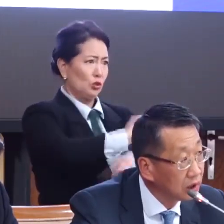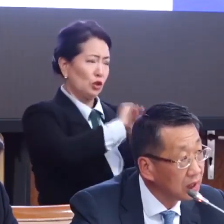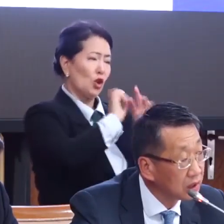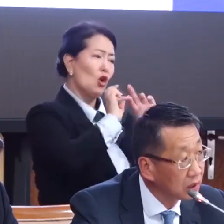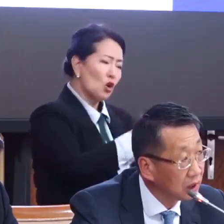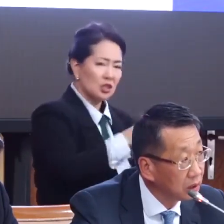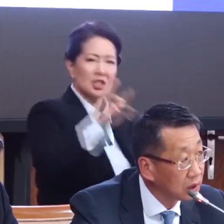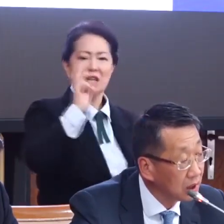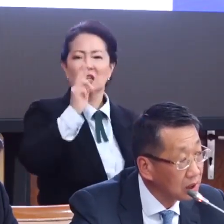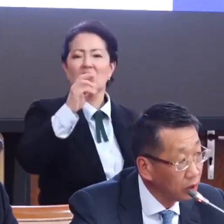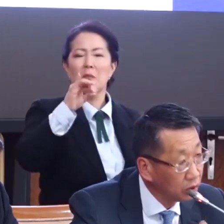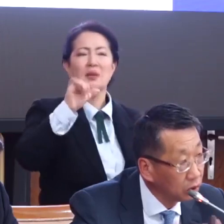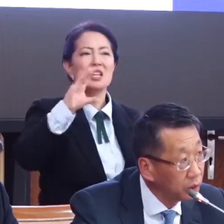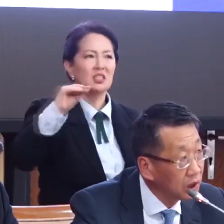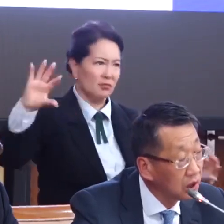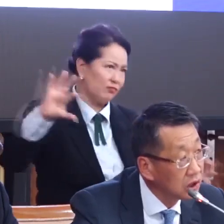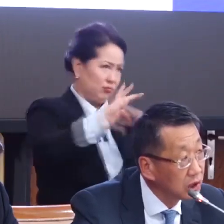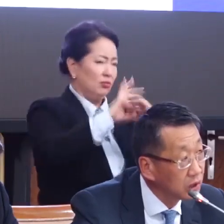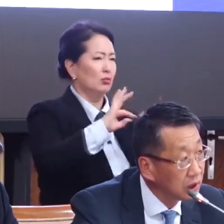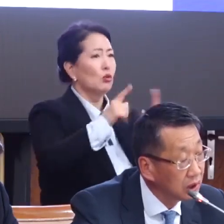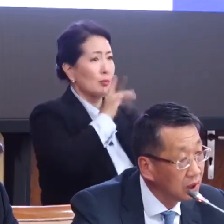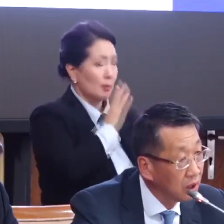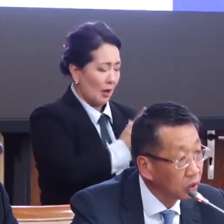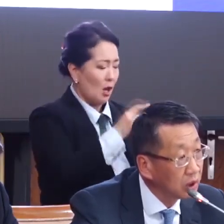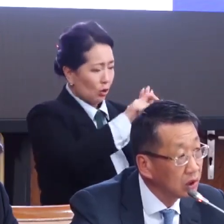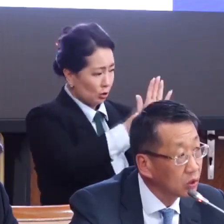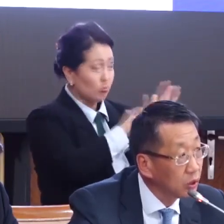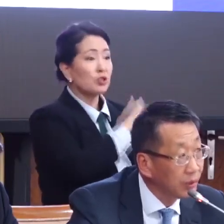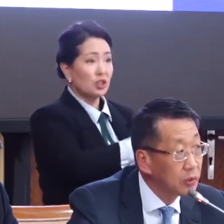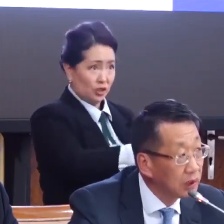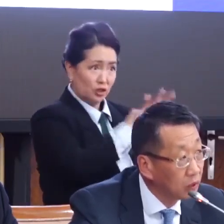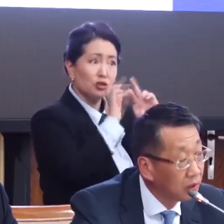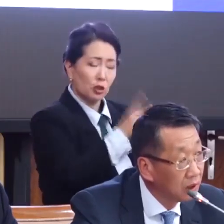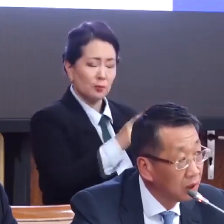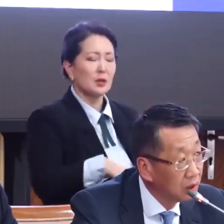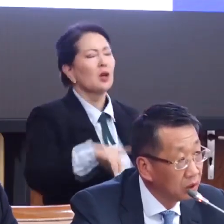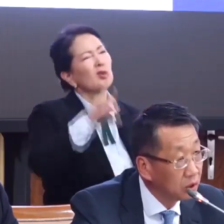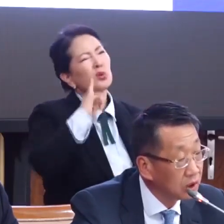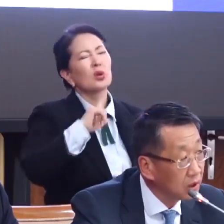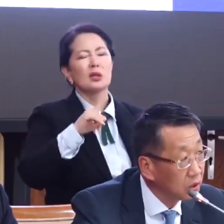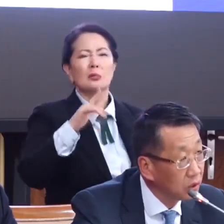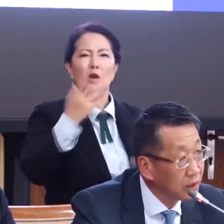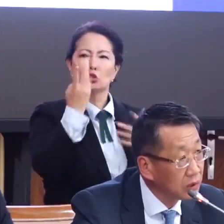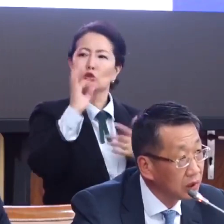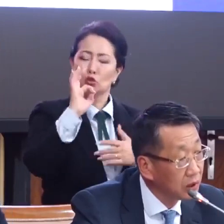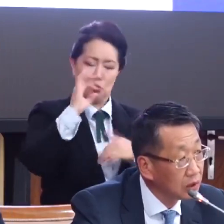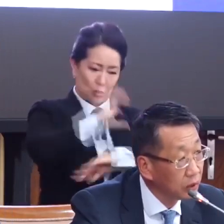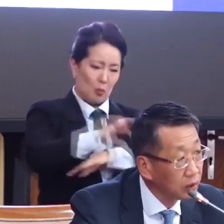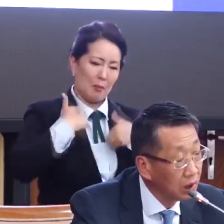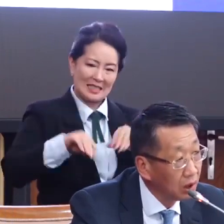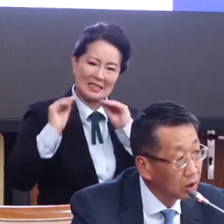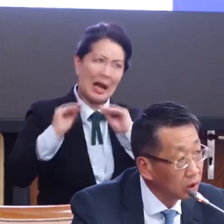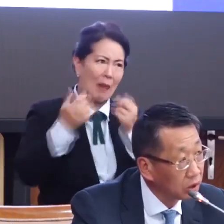ажлуудыг эхлүүлж байгаа. За мөн одоо хөтөлбөрийн шинжилгээ хийгдэн дурын сургууль багш бэлдэхгүй. Өнөөдөр 40 гаруй сургууль багш бэлддэг байсан бол